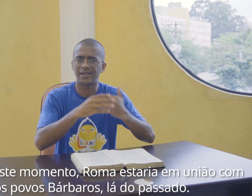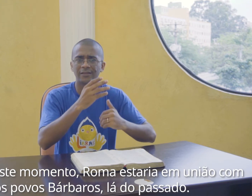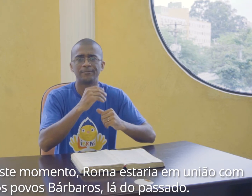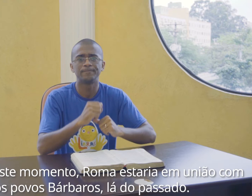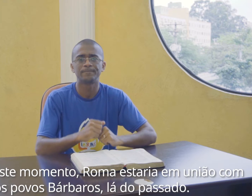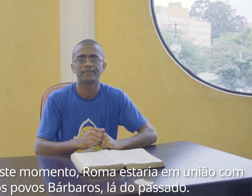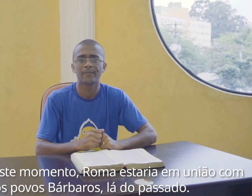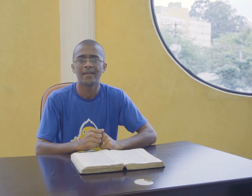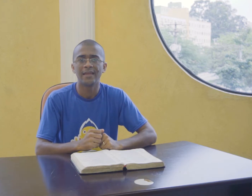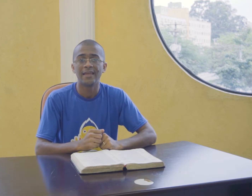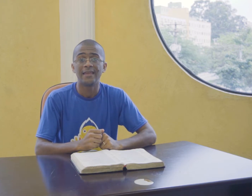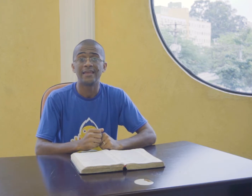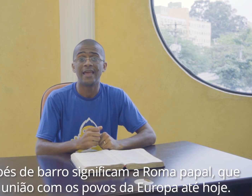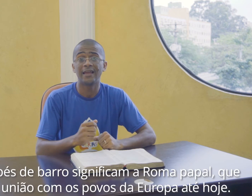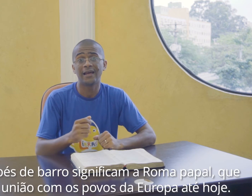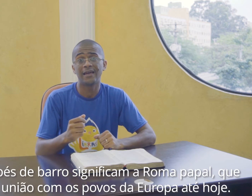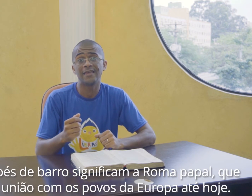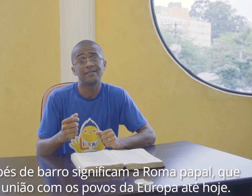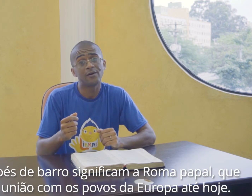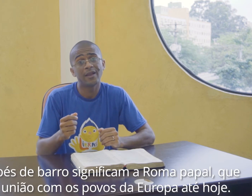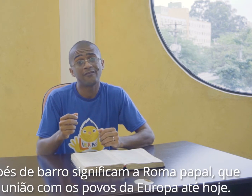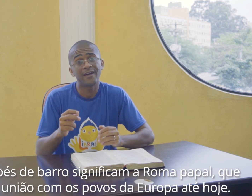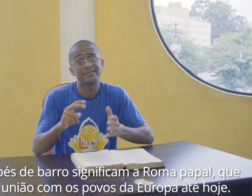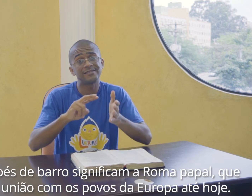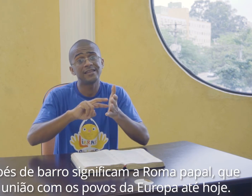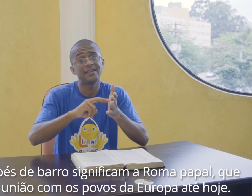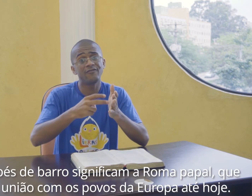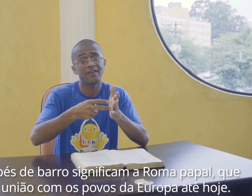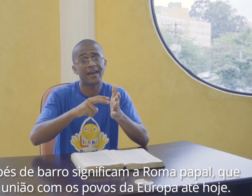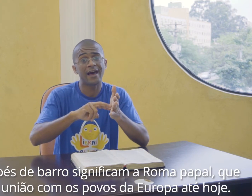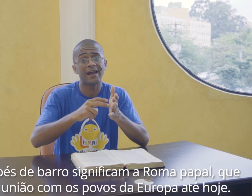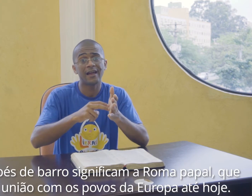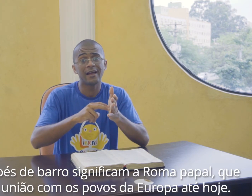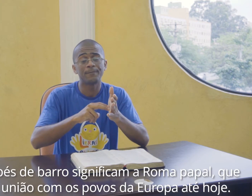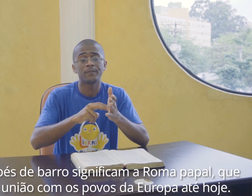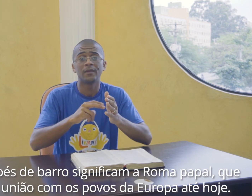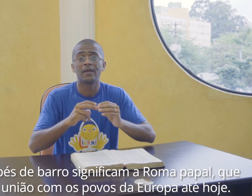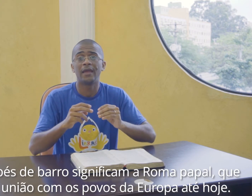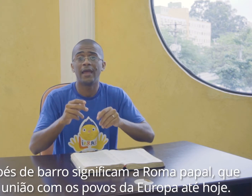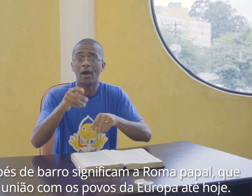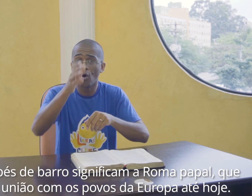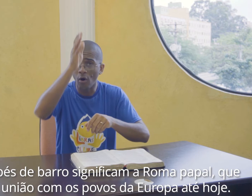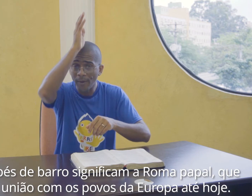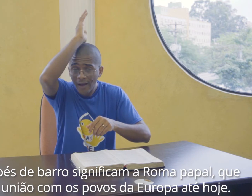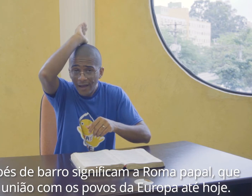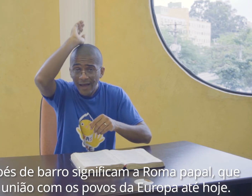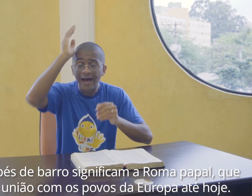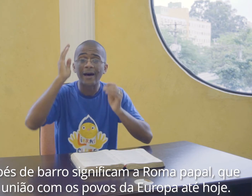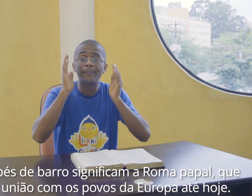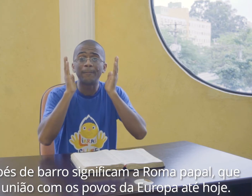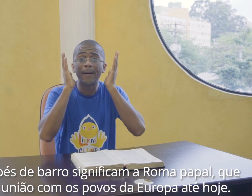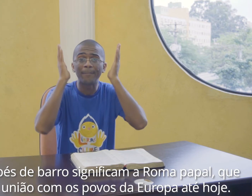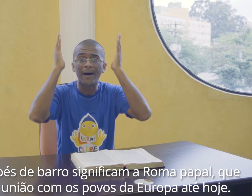passado, e ela então ela vai significar Roma